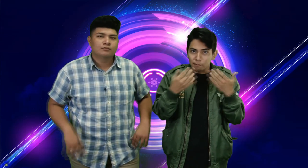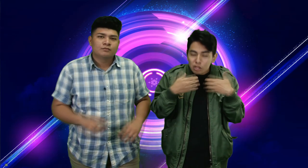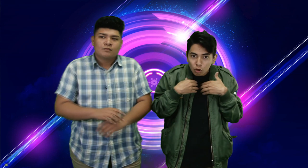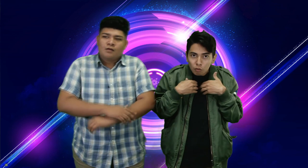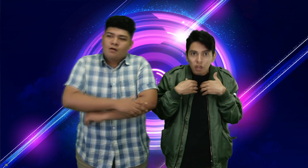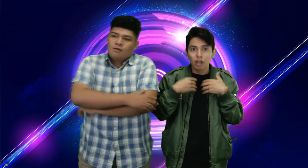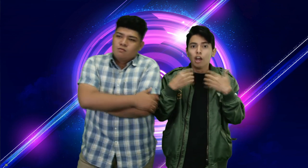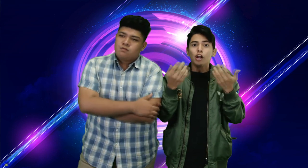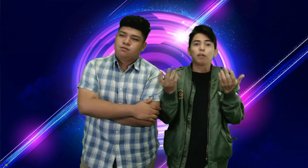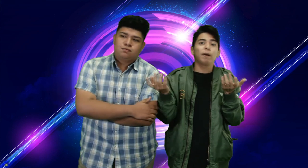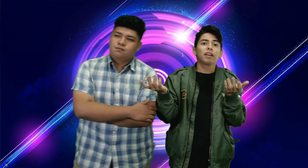para